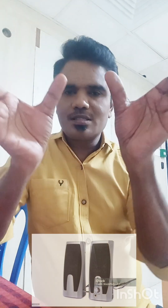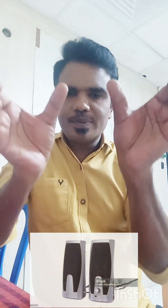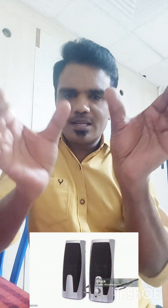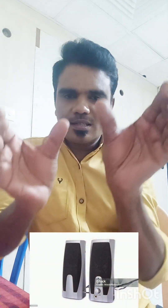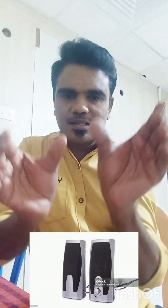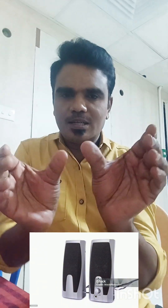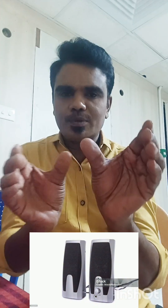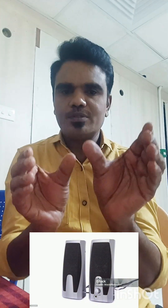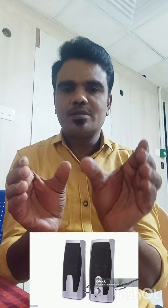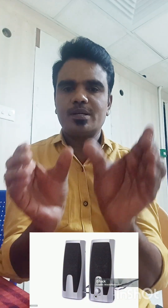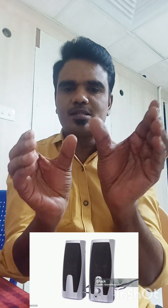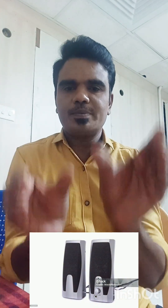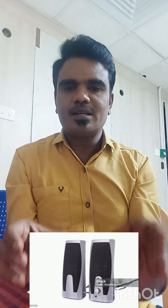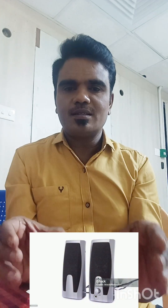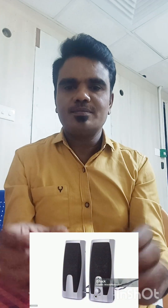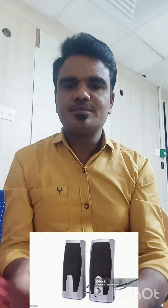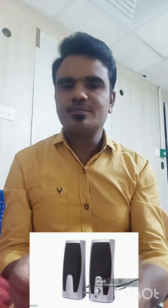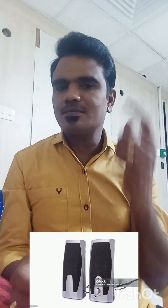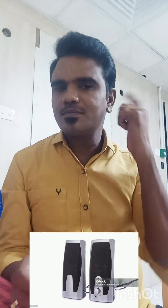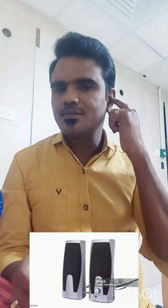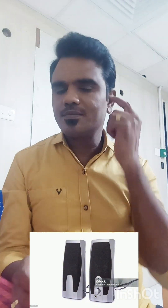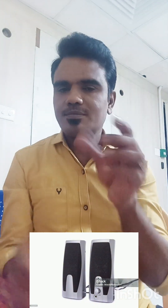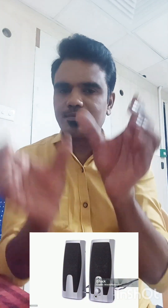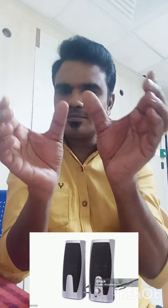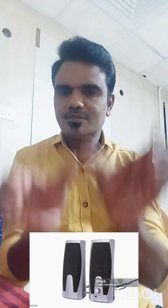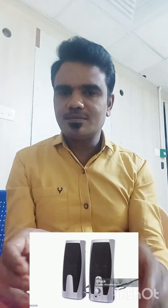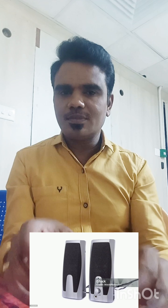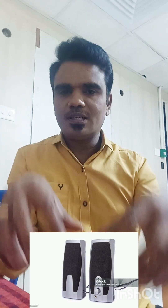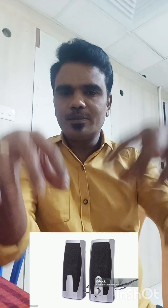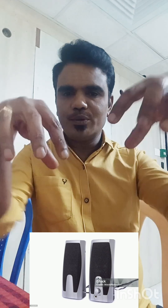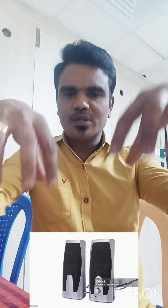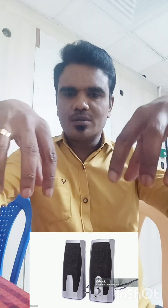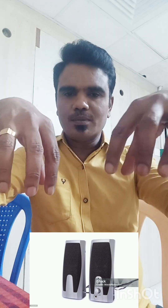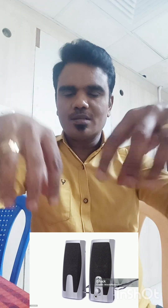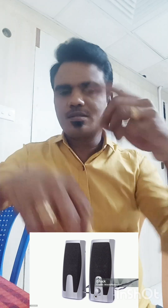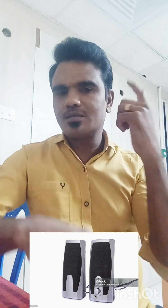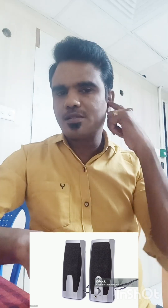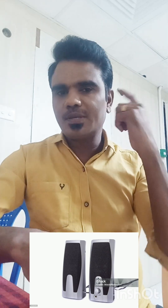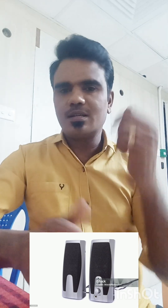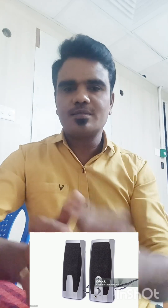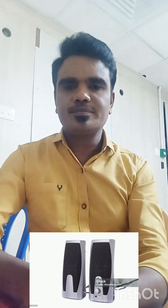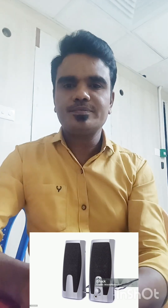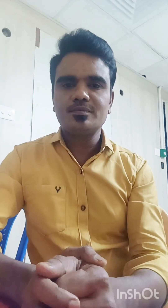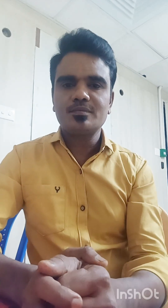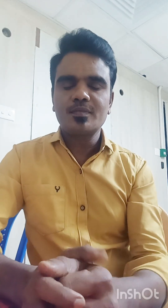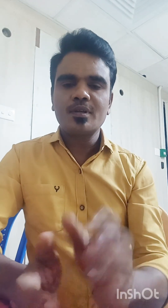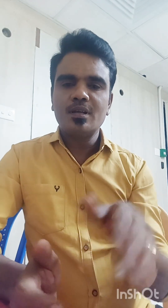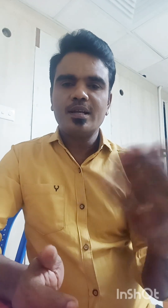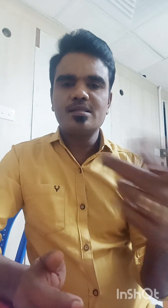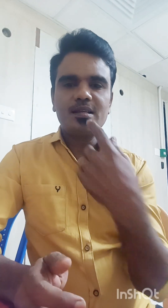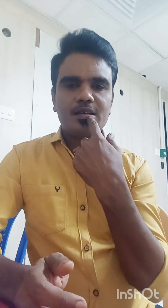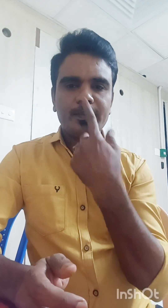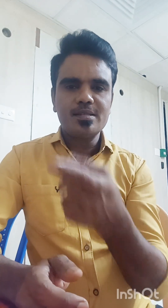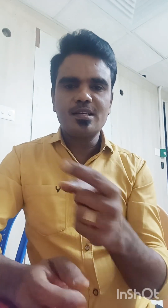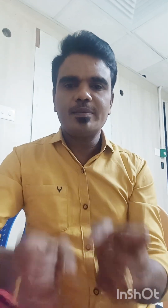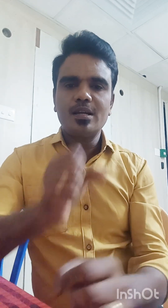ஸ்பீக்கர் ரெண்டு பக்கம் வச்சுருப்பாங்க. ஸ்பீக்கர் இல்லை அப்படி கூட இருக்கும் பாக்ஸ் ஸ்பீக்கர். நெக்ஸ்ட் நீங்கள் எதாவது பேசுகிறீங்க அப்படின்னா